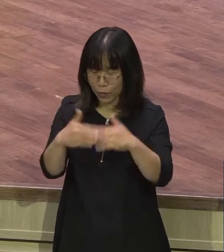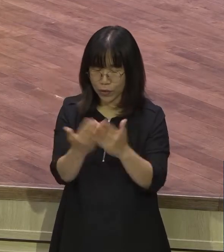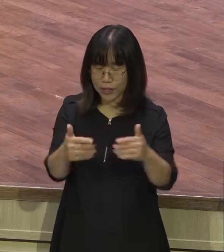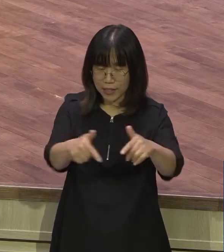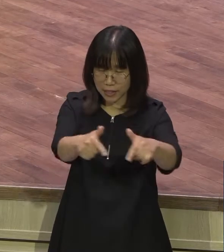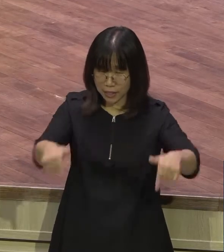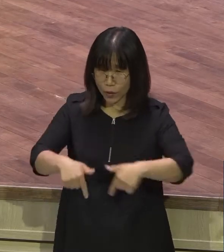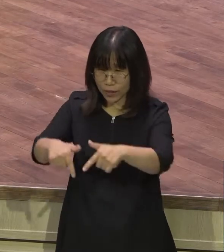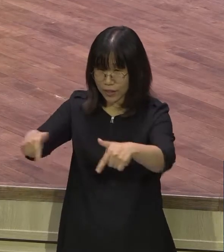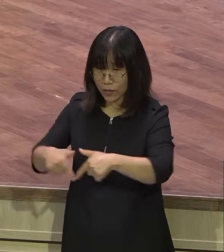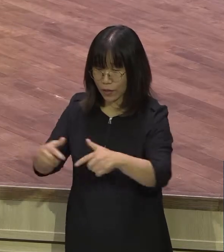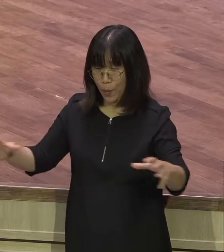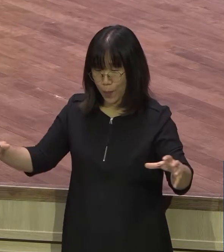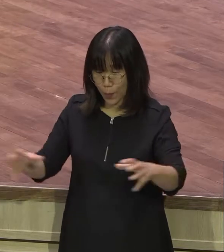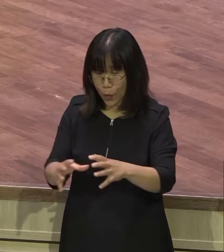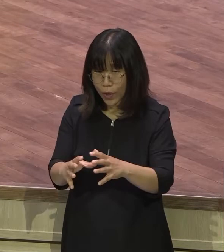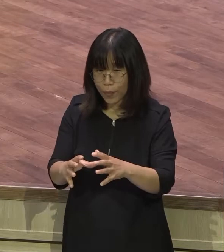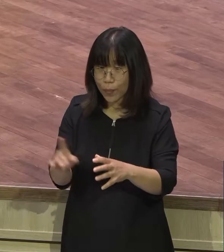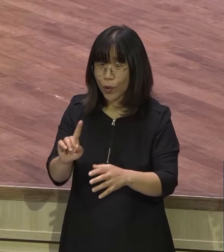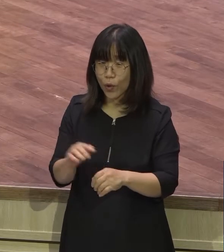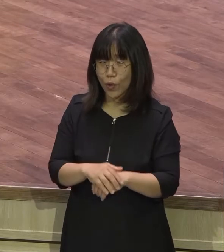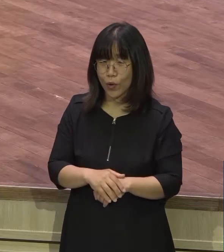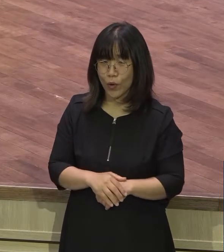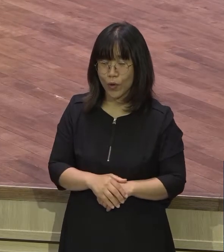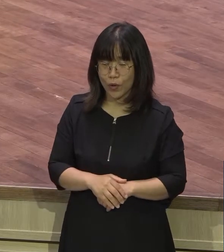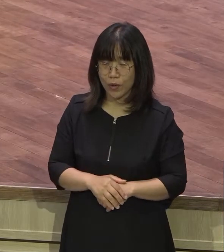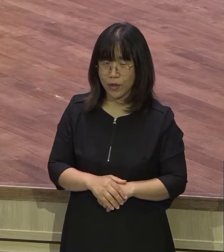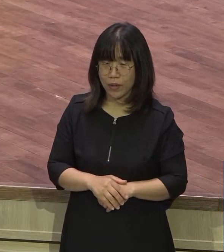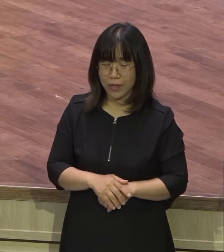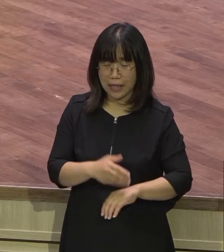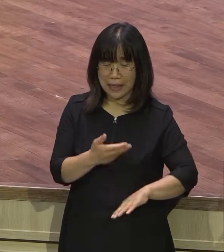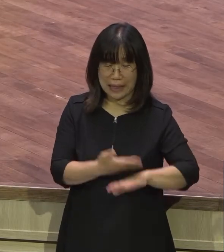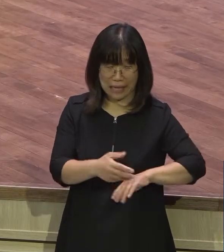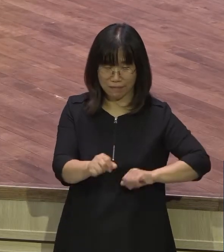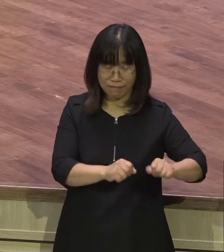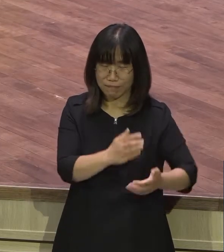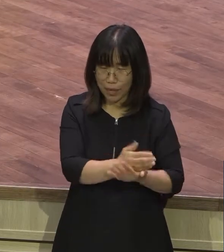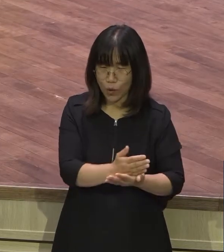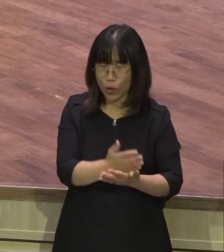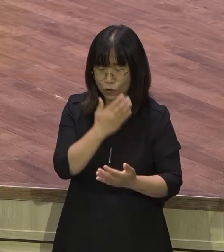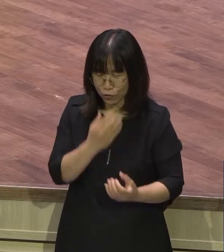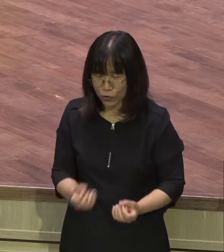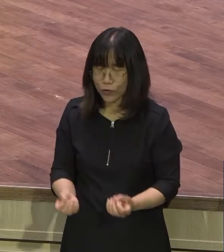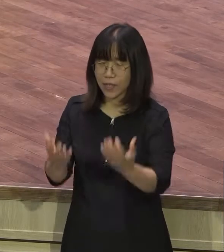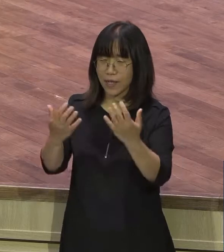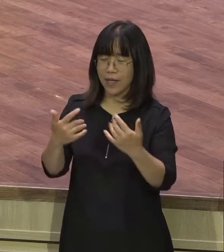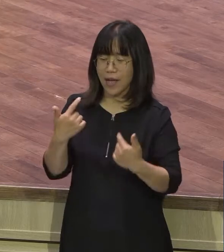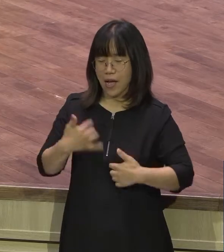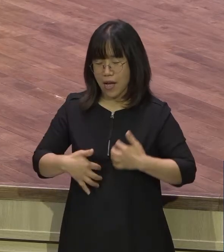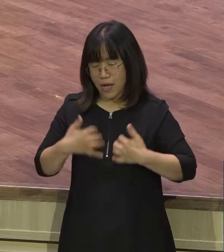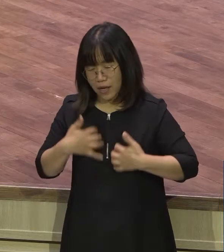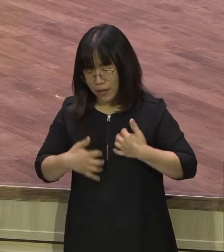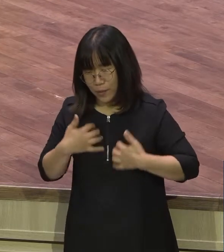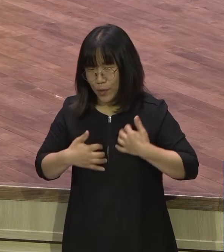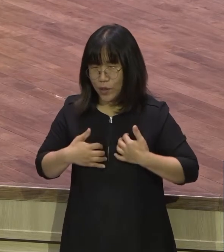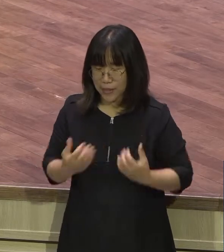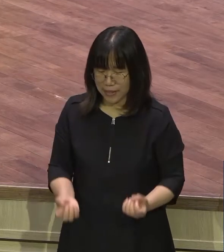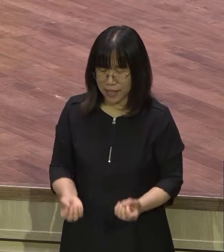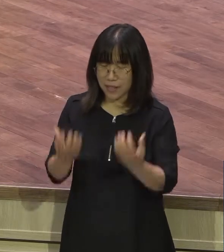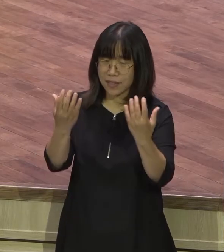모일 때마다 뭐가 돼야 돼요 다른 거 하지 마세요 축제하시면 축제 계속 잔치 분위기